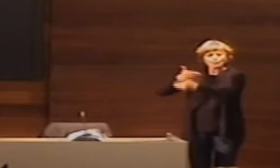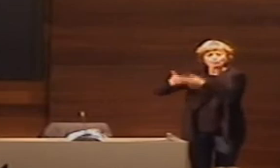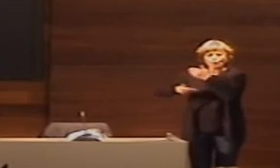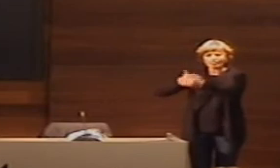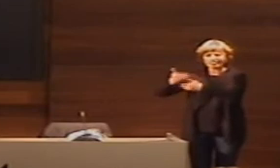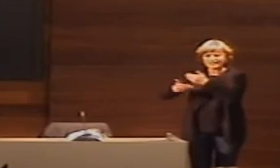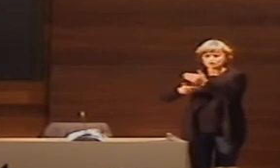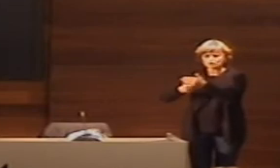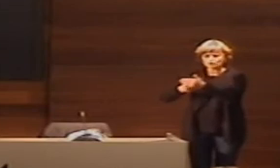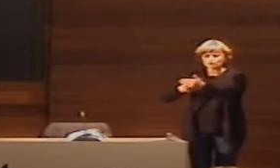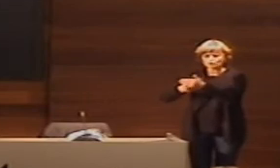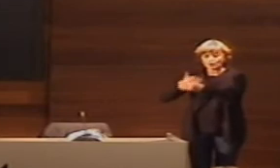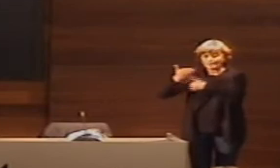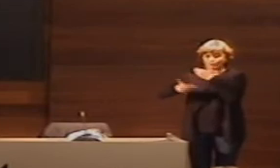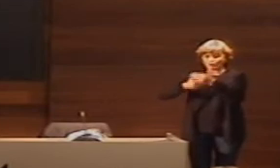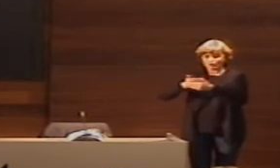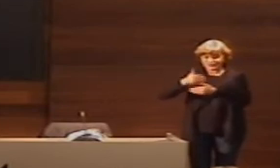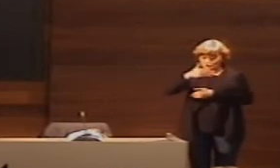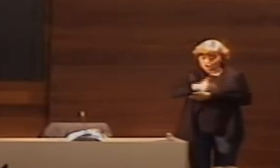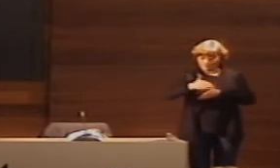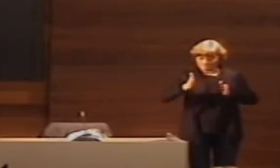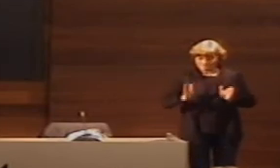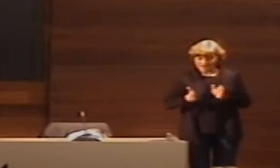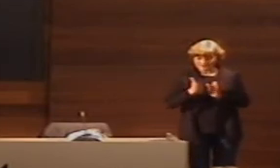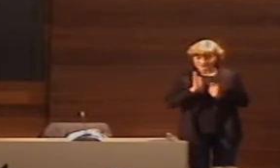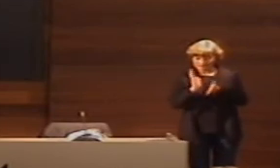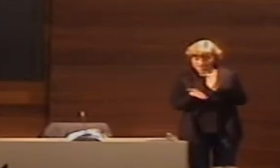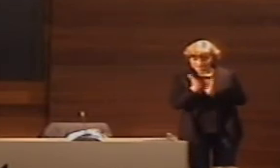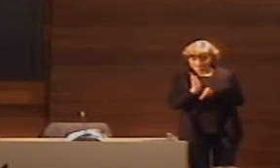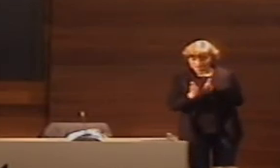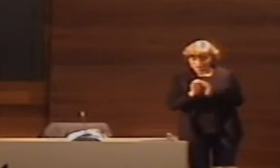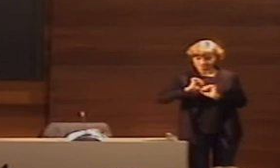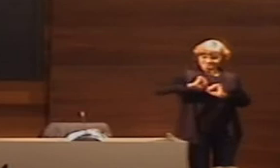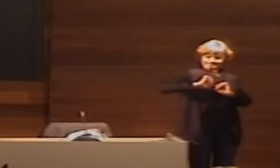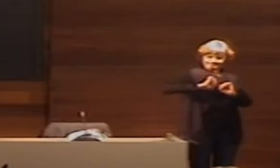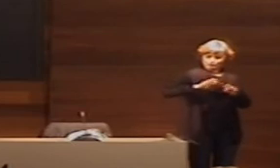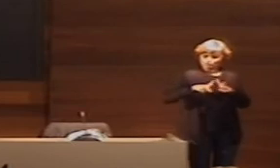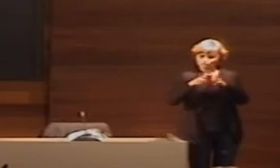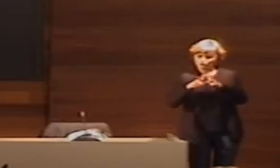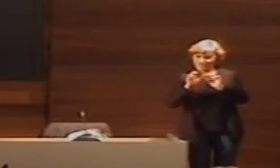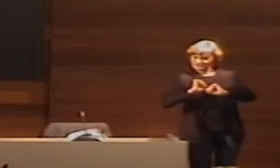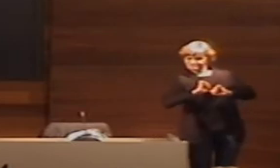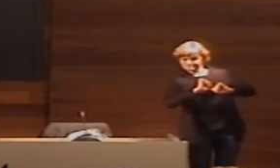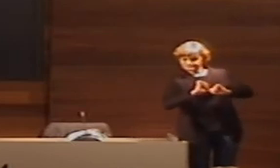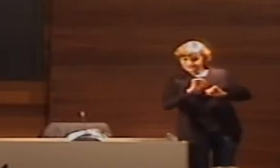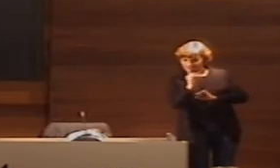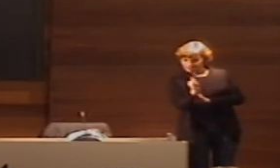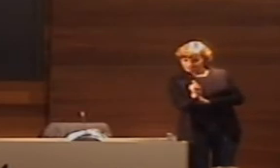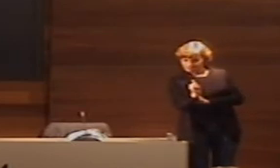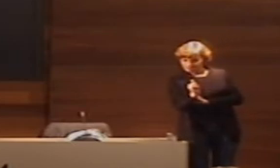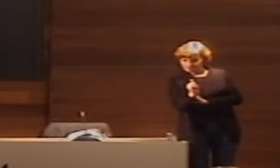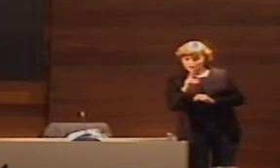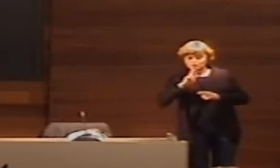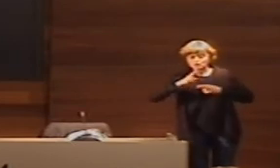esa fracción rechazo que va a este tipo de plantas, se está produciendo una especie de bioestabilizado, que le llamáis, o